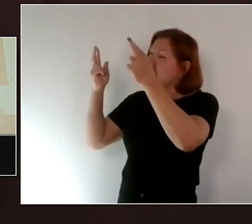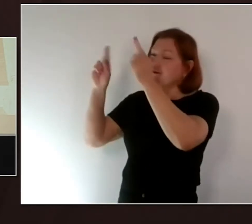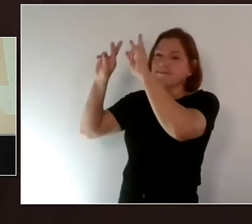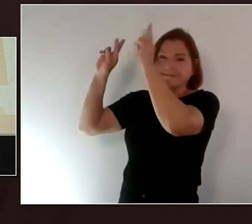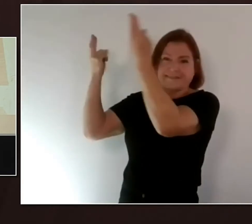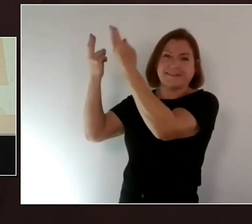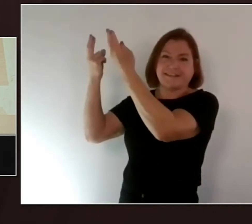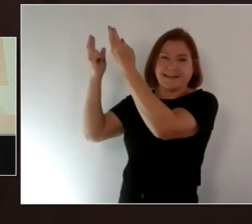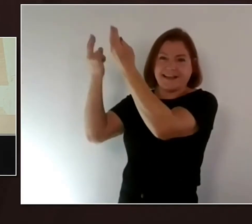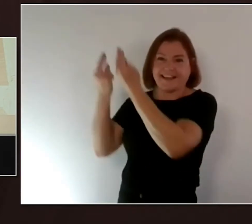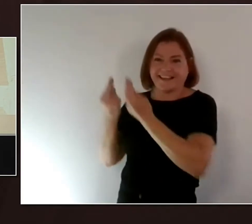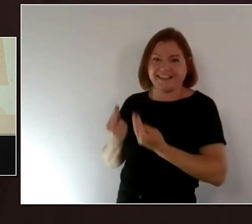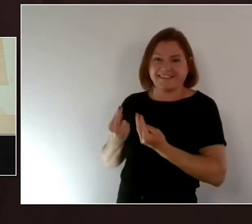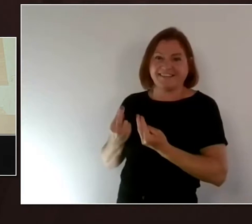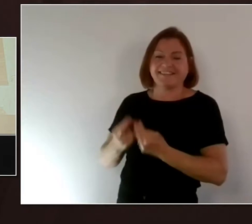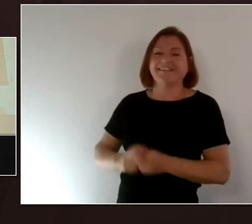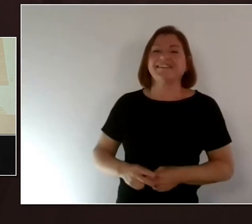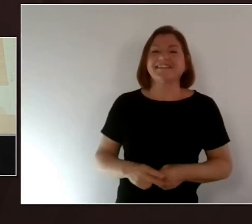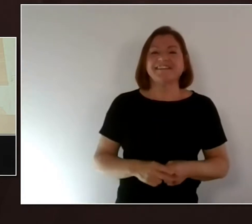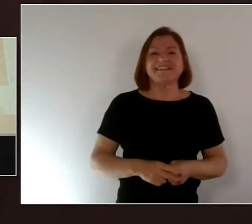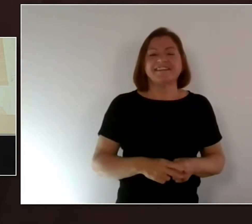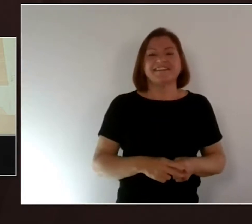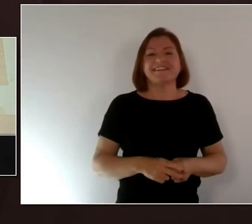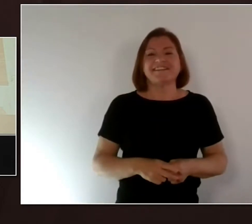na terra de novo, amém.